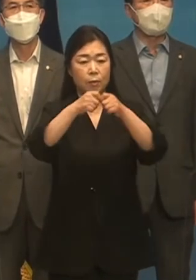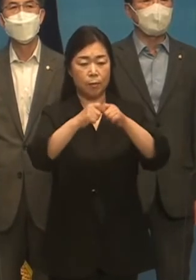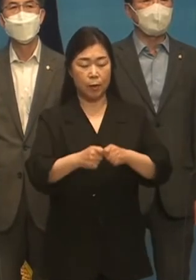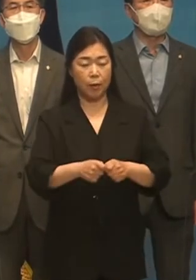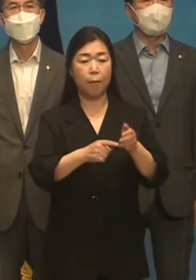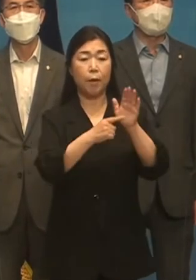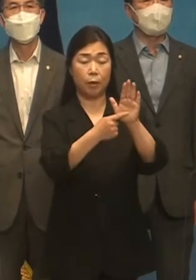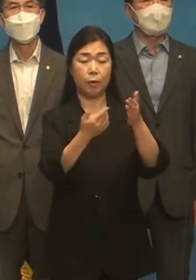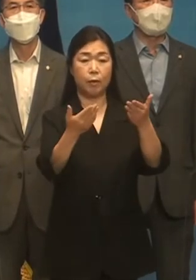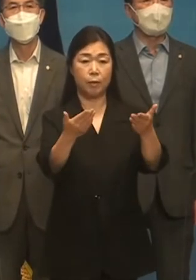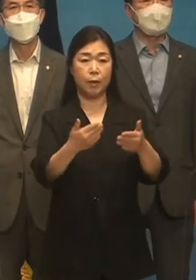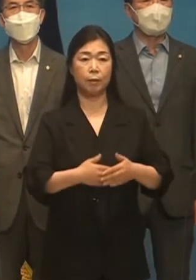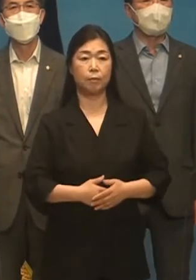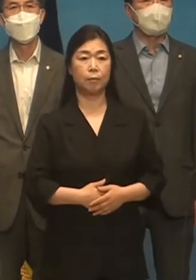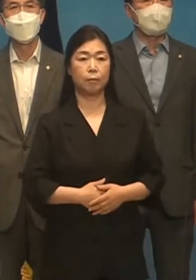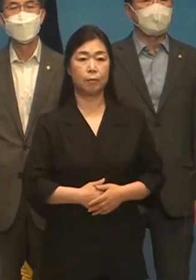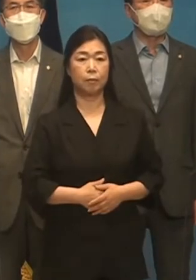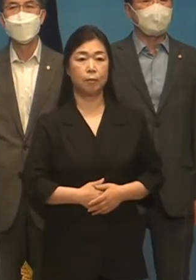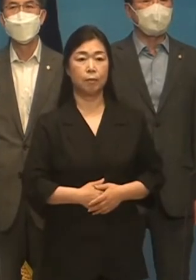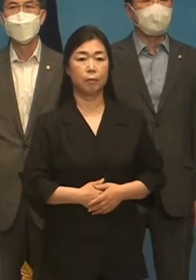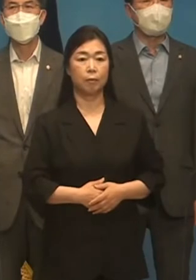상세하게 밝혀드리도록 하겠습니다.